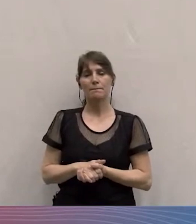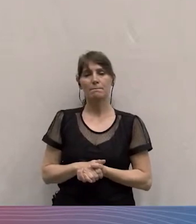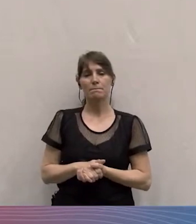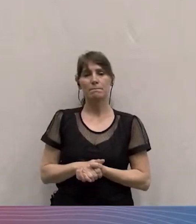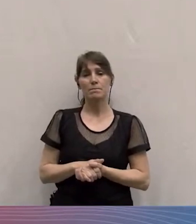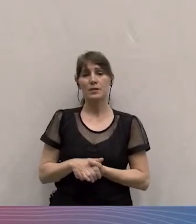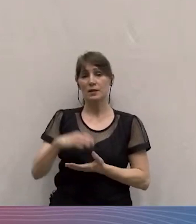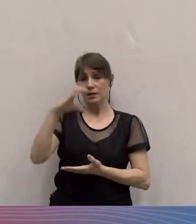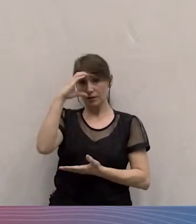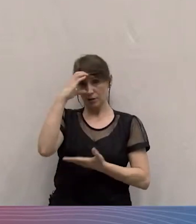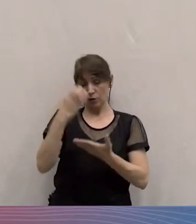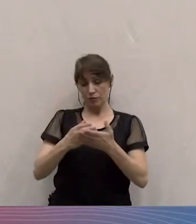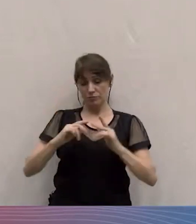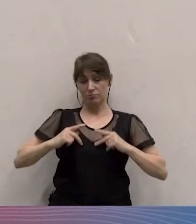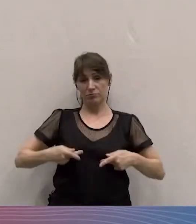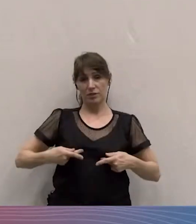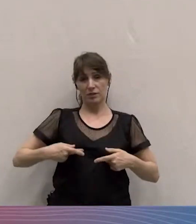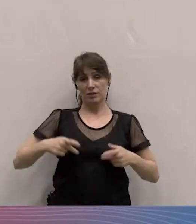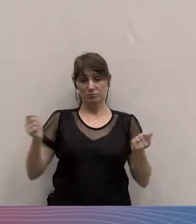Nós não confiamos na carne.